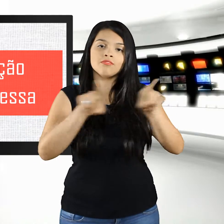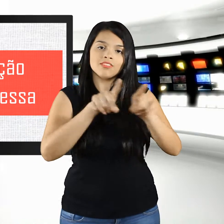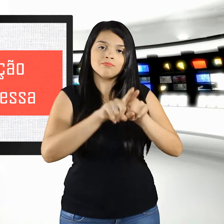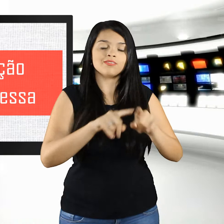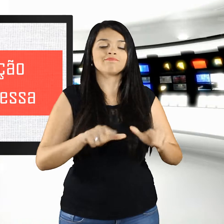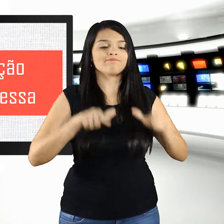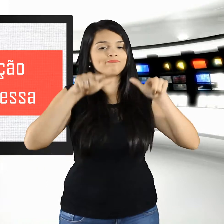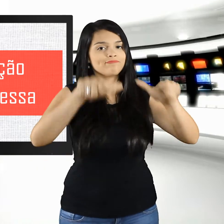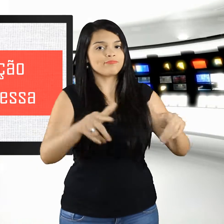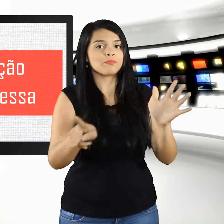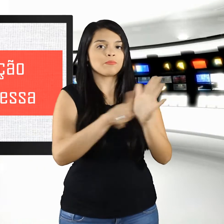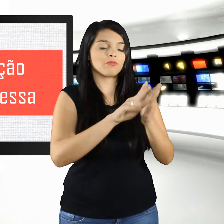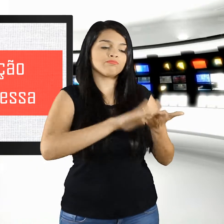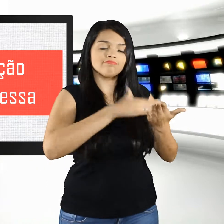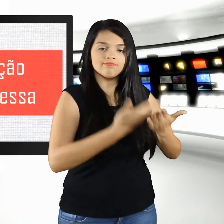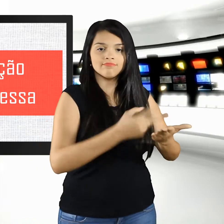na Tradução e Interpretação de Libras,